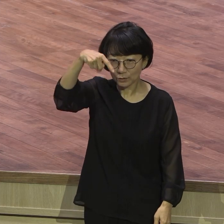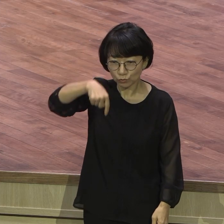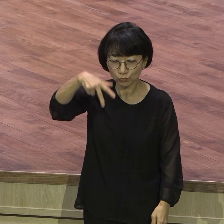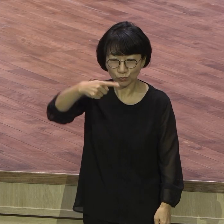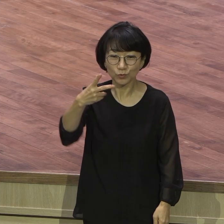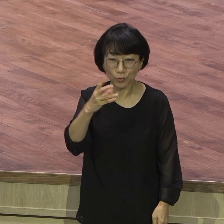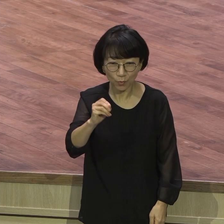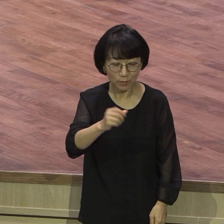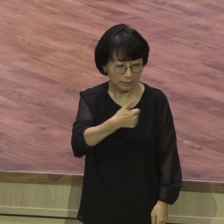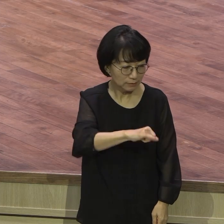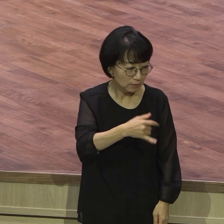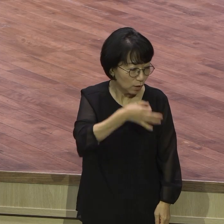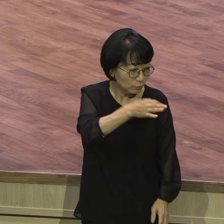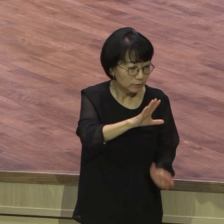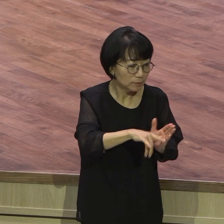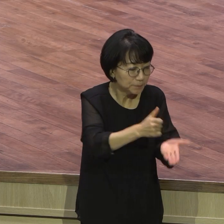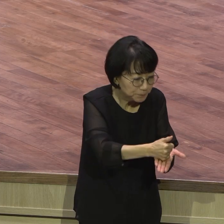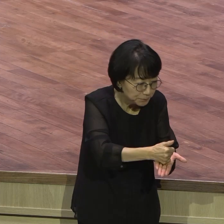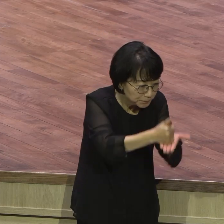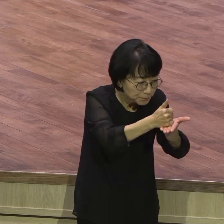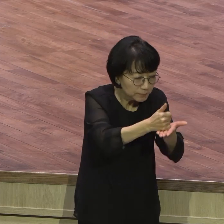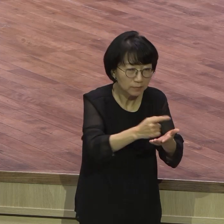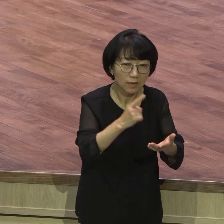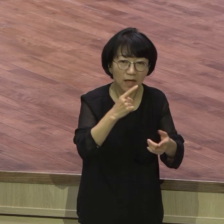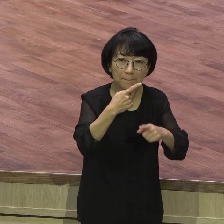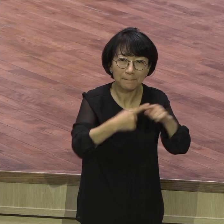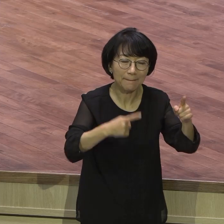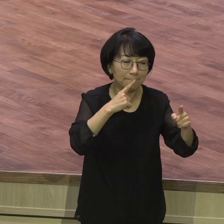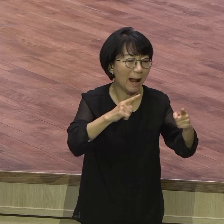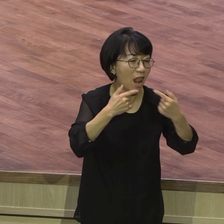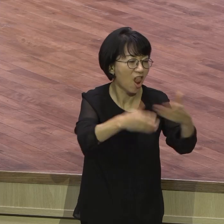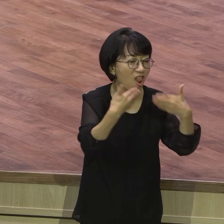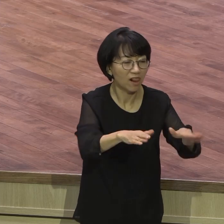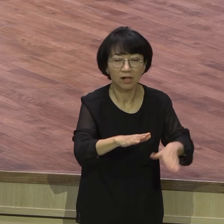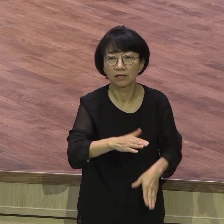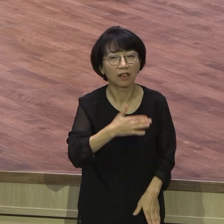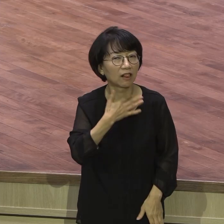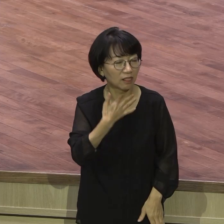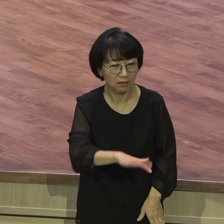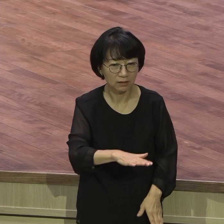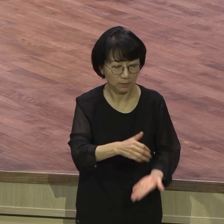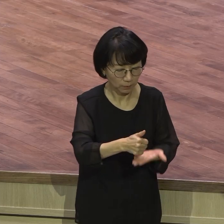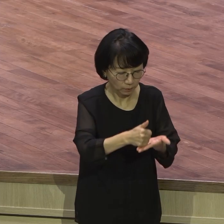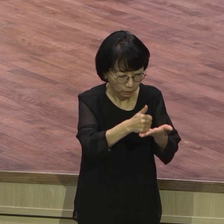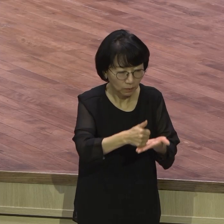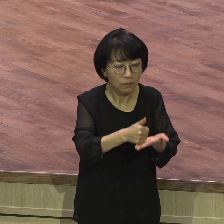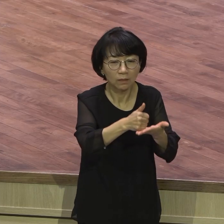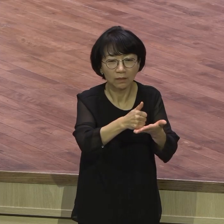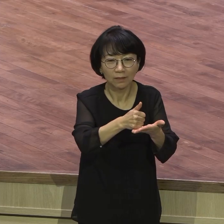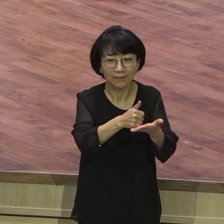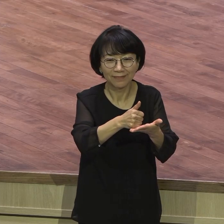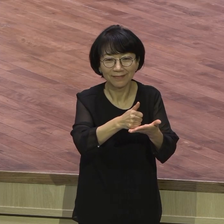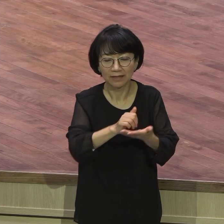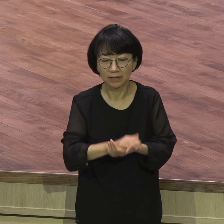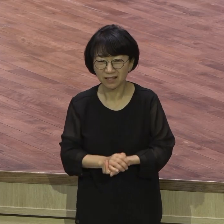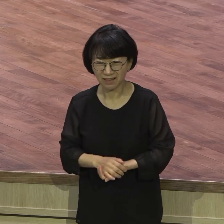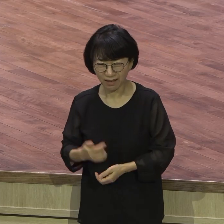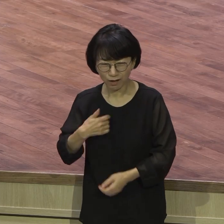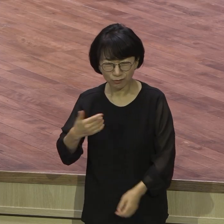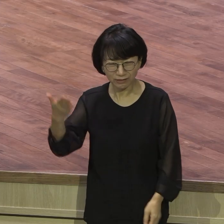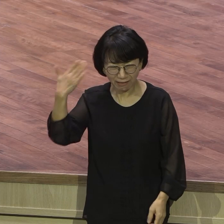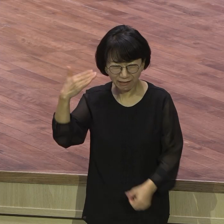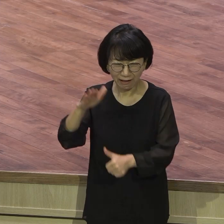그 정도로 존중해 준다 아주 인격적으로 굉장히 중요한 정체성을 해보고 싶은 게 좋은 거에요 우리는 어떻게 자랐어요